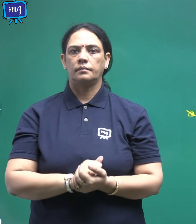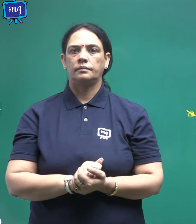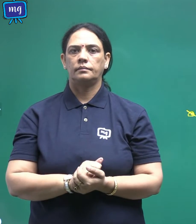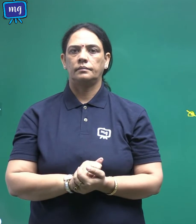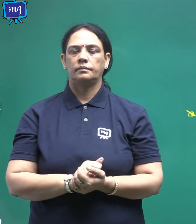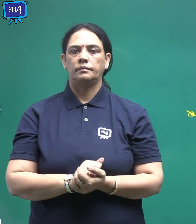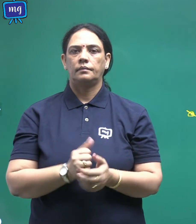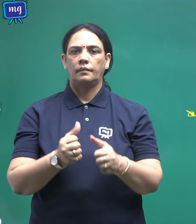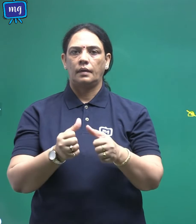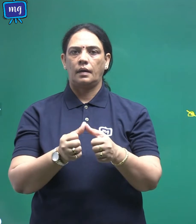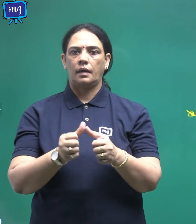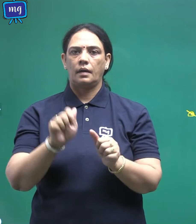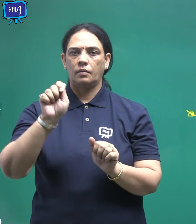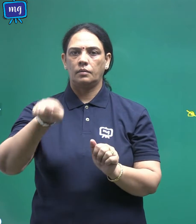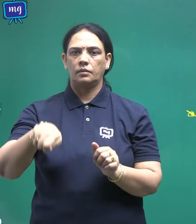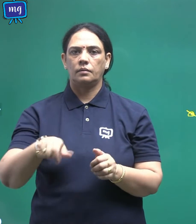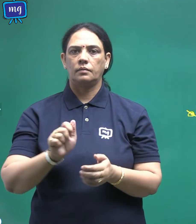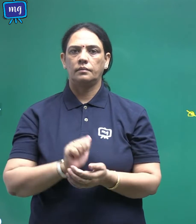a हो तो